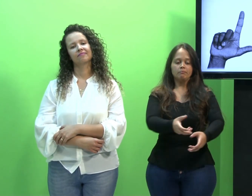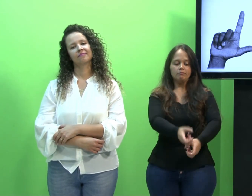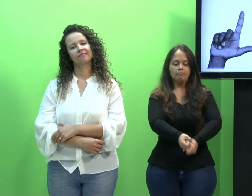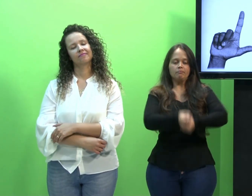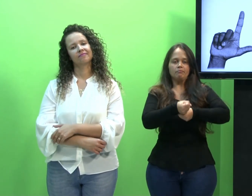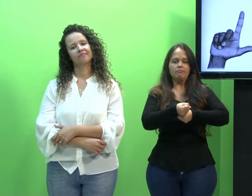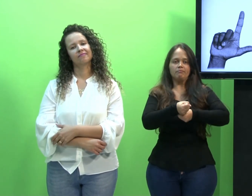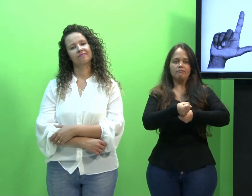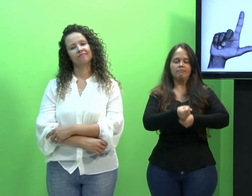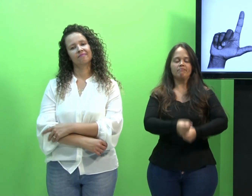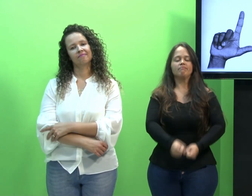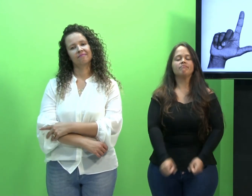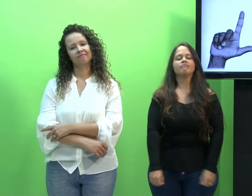colher.